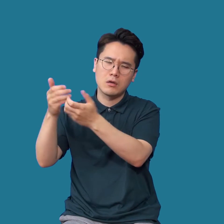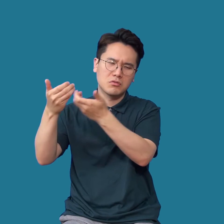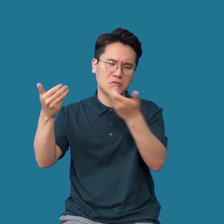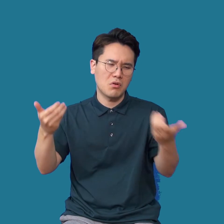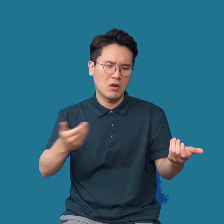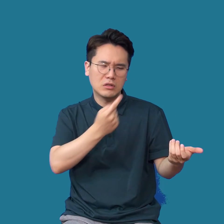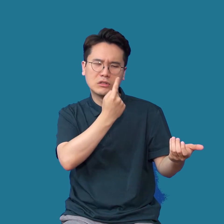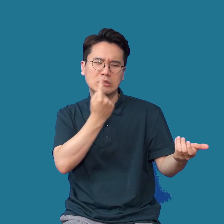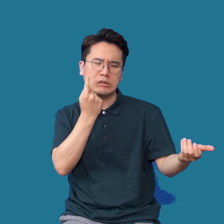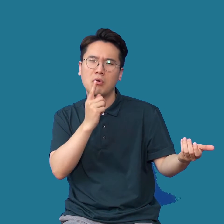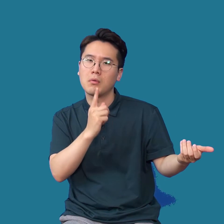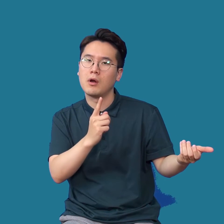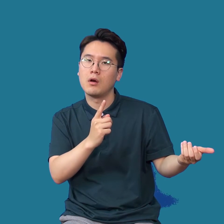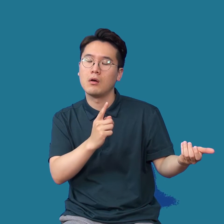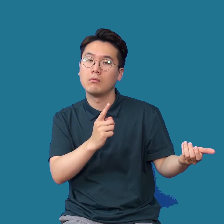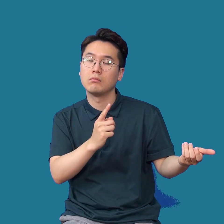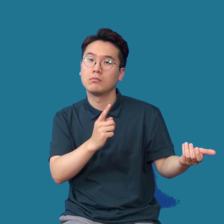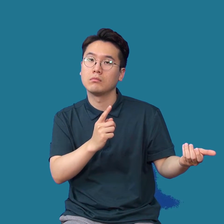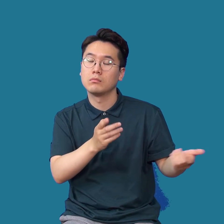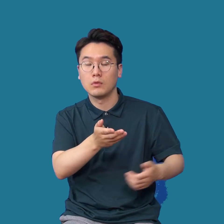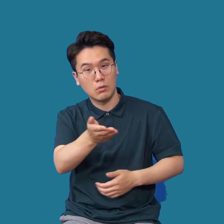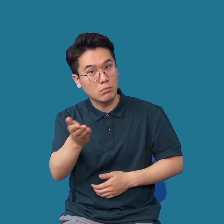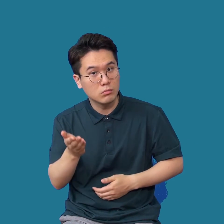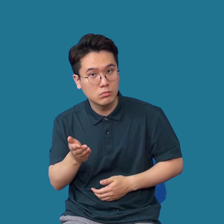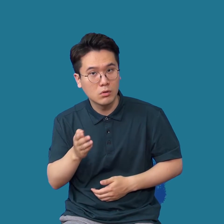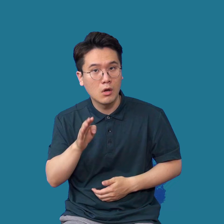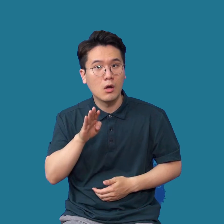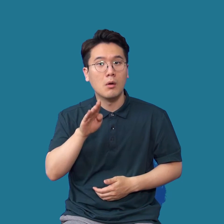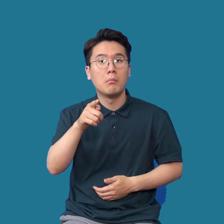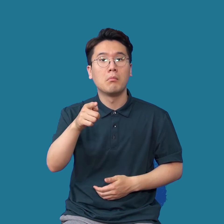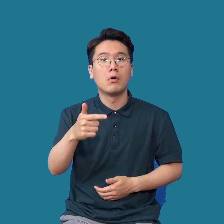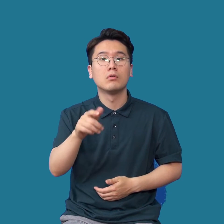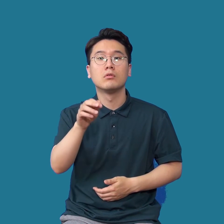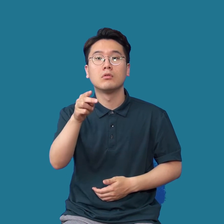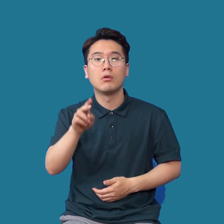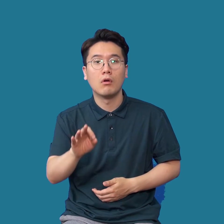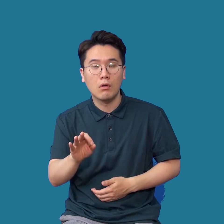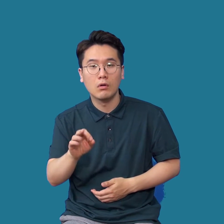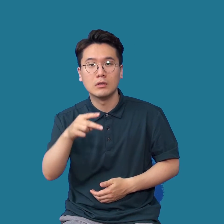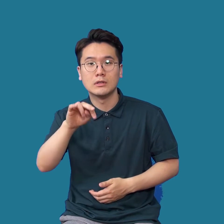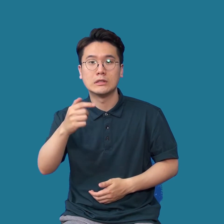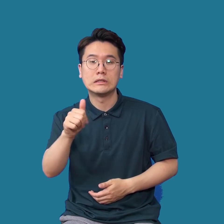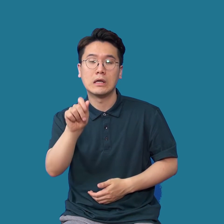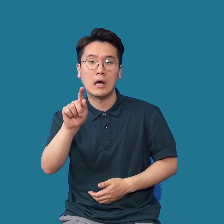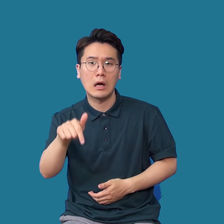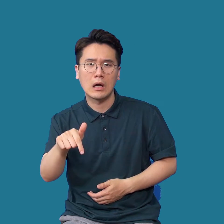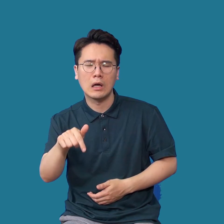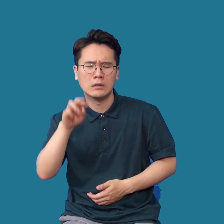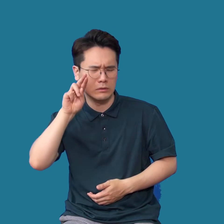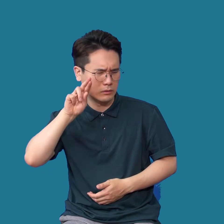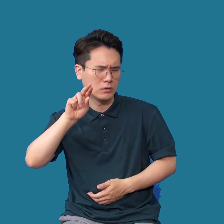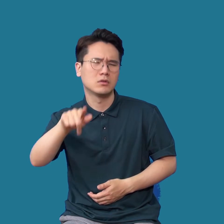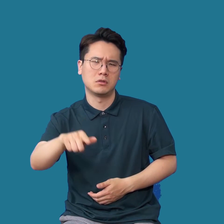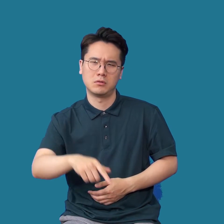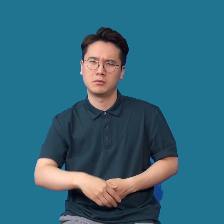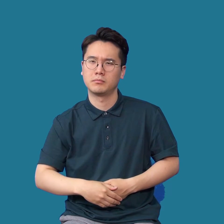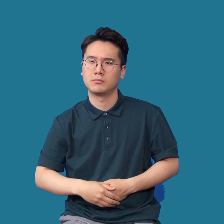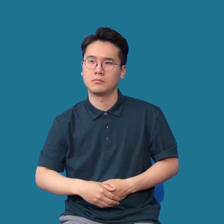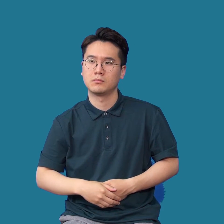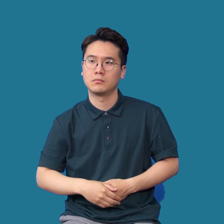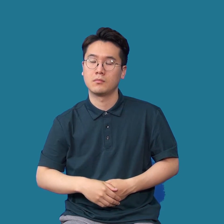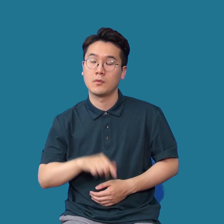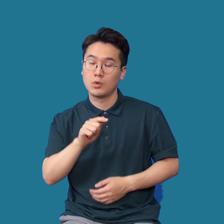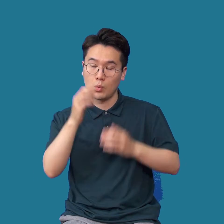그런데 여러분, 그 번영신학이 틀렸다는 것을 말할 수 있겠습니까? 고난 가운데서도